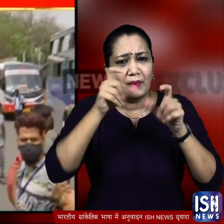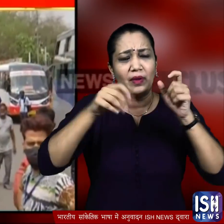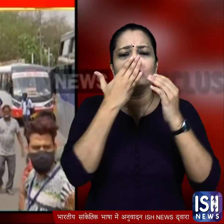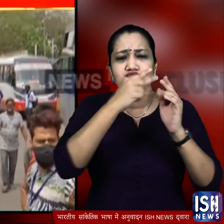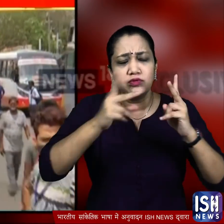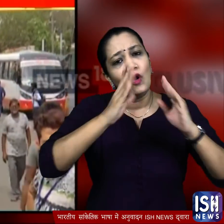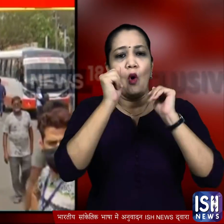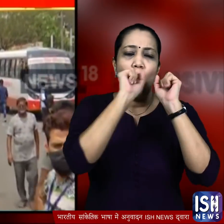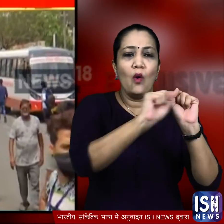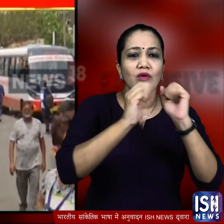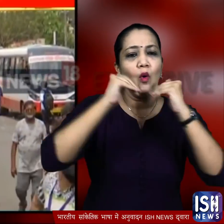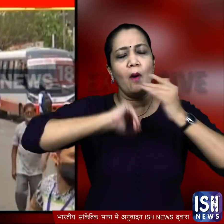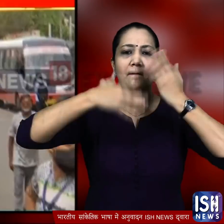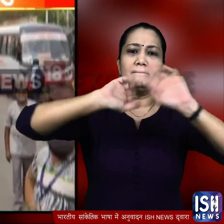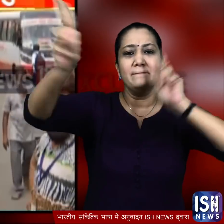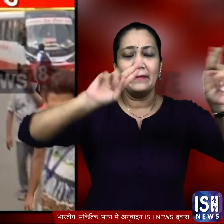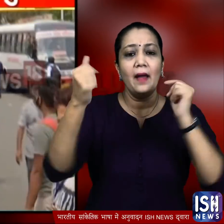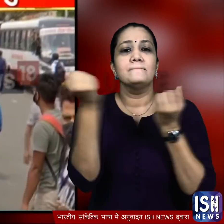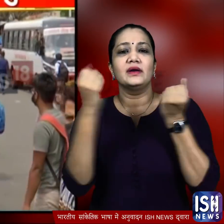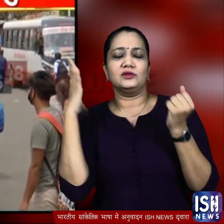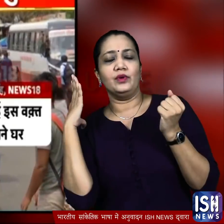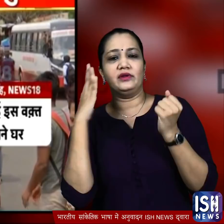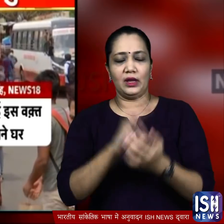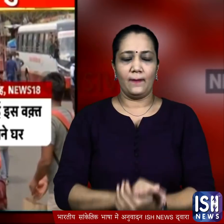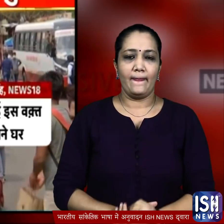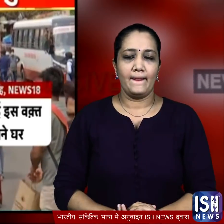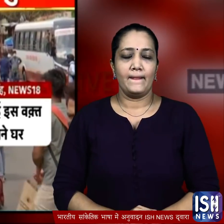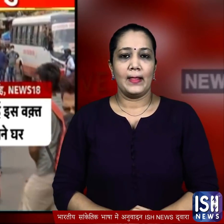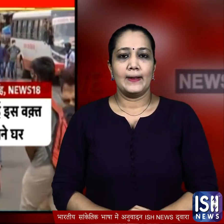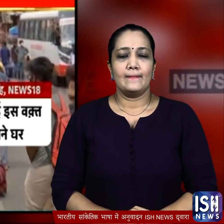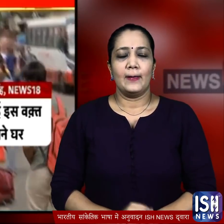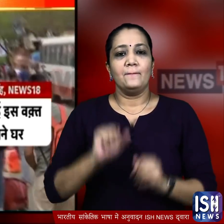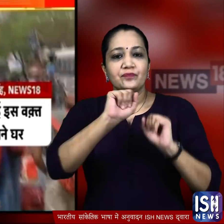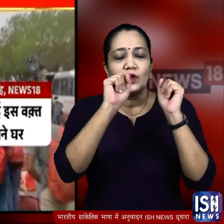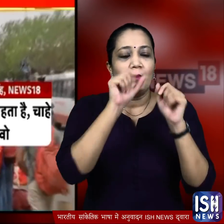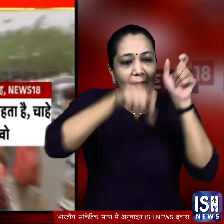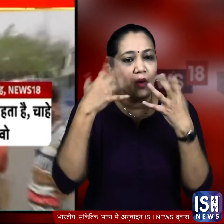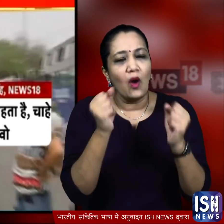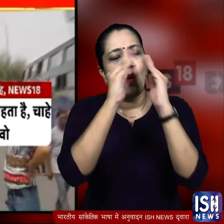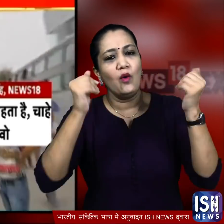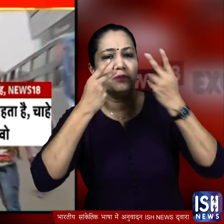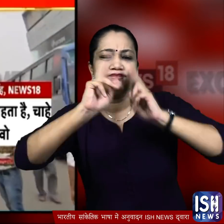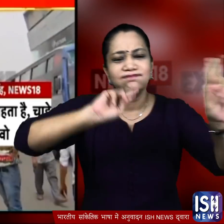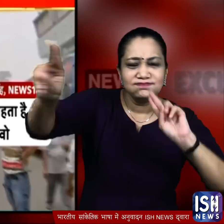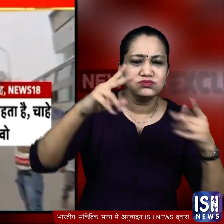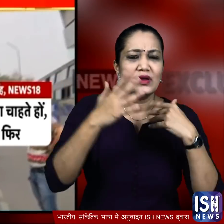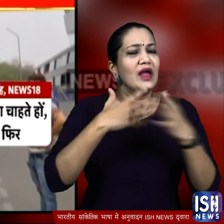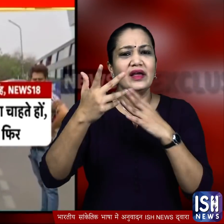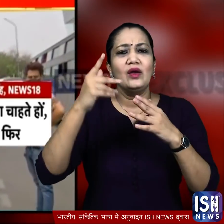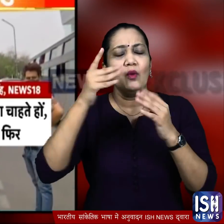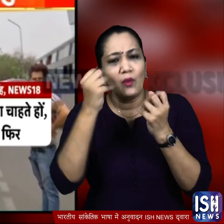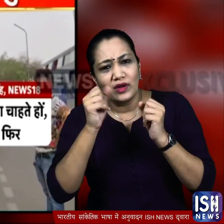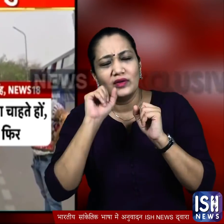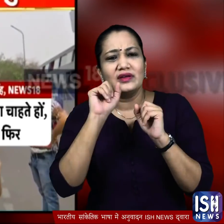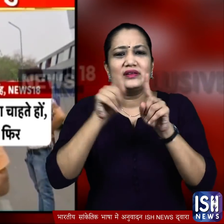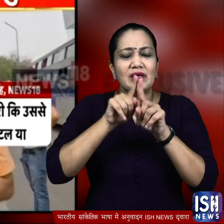बड़ी संख्या में छात्र घर लौटने के लिए बसों का इंतजार करते दिखाई दिए। हर कोई इस वक्त अपने घर लौटना चाहता है, चाहे वो खुद